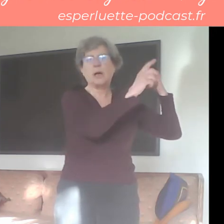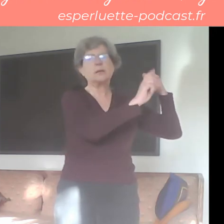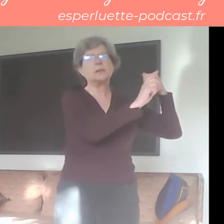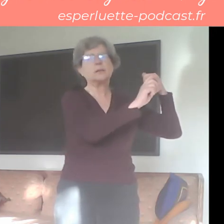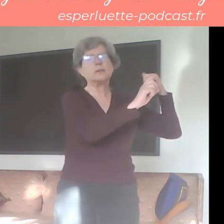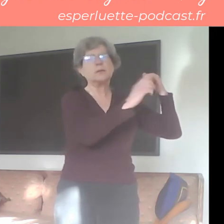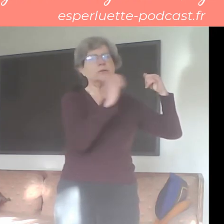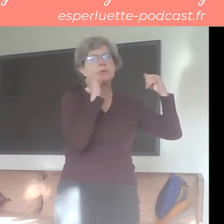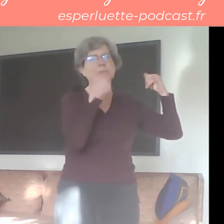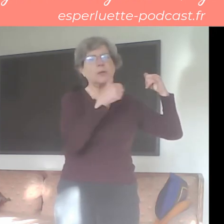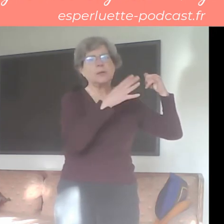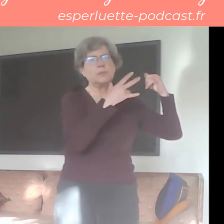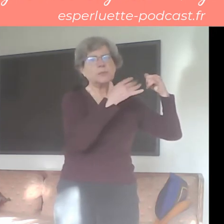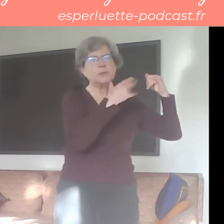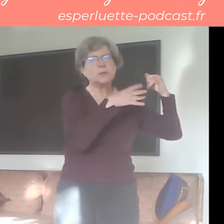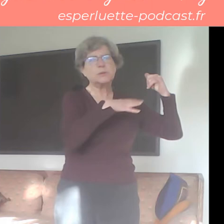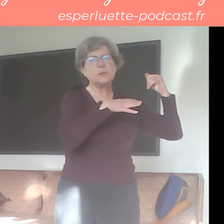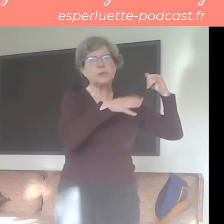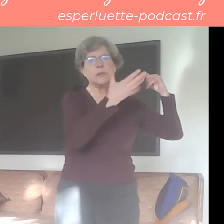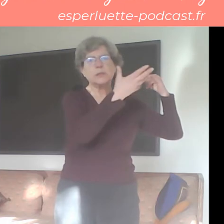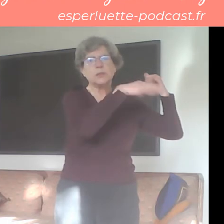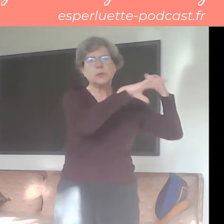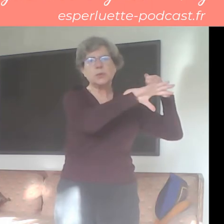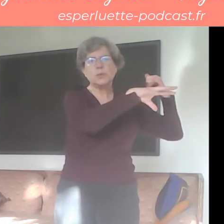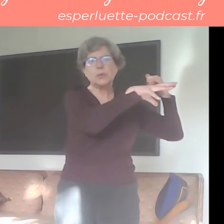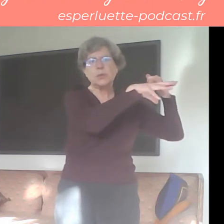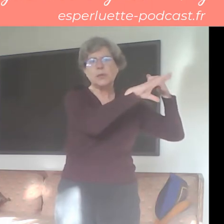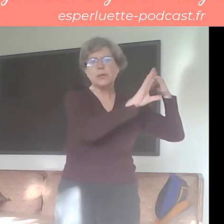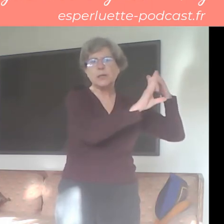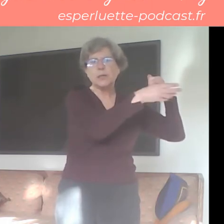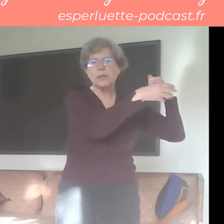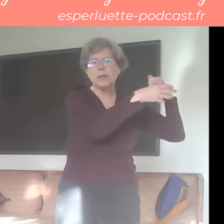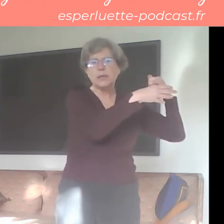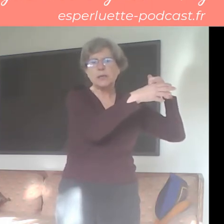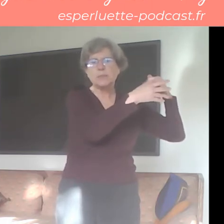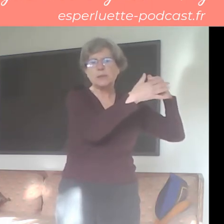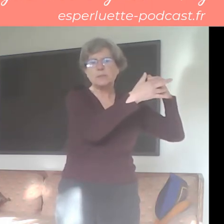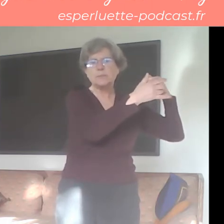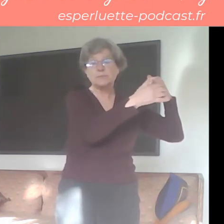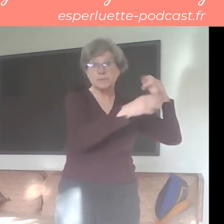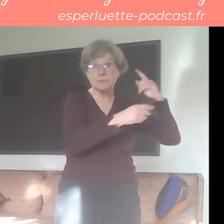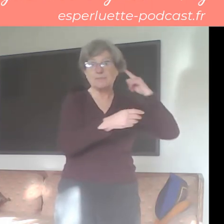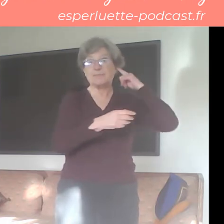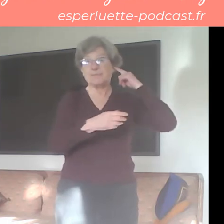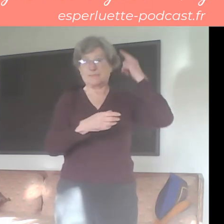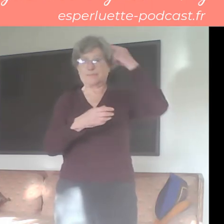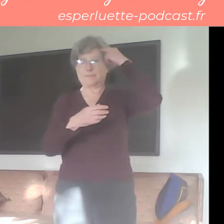des autres professionnels entendants disaient, ouais, il oublie toujours les réunions, et patati et patata. Bon, en tant que directrice, je faisais très attention parce